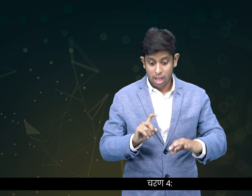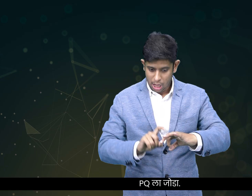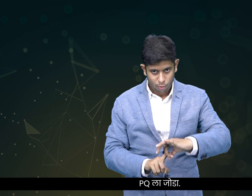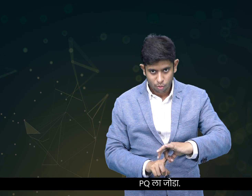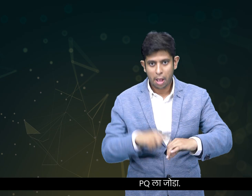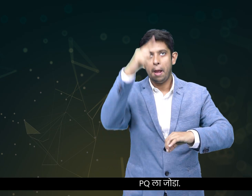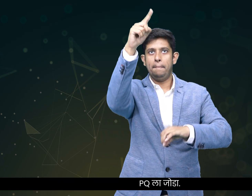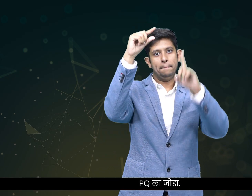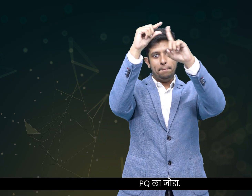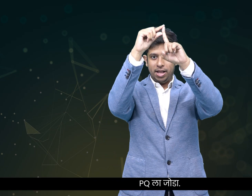PQ ला जोडा.